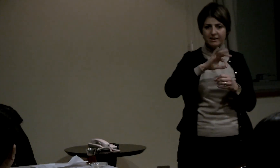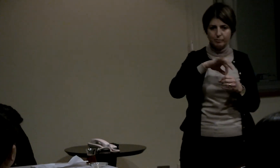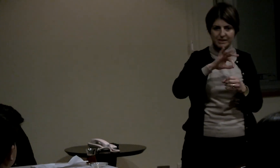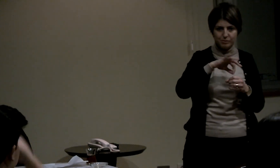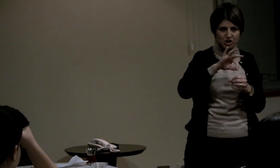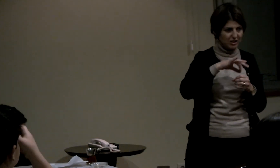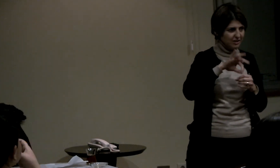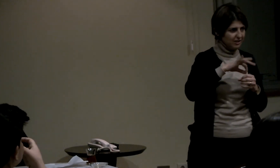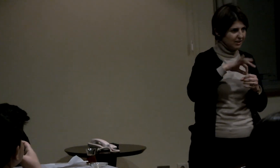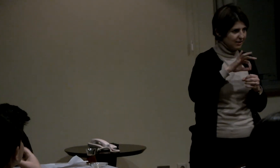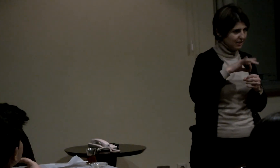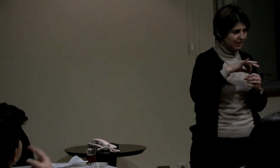bizim için.